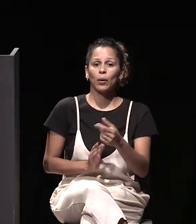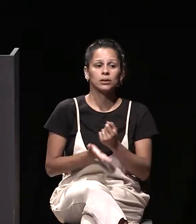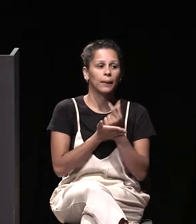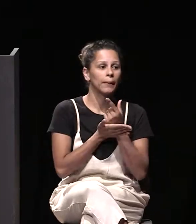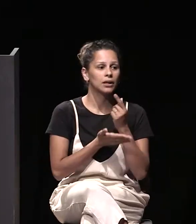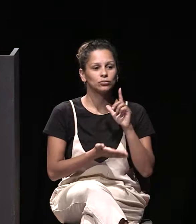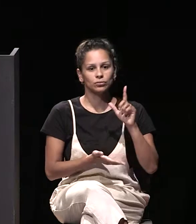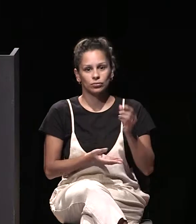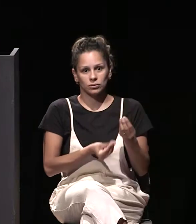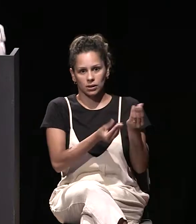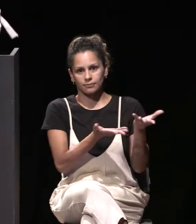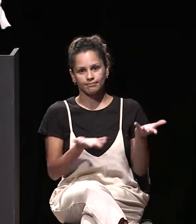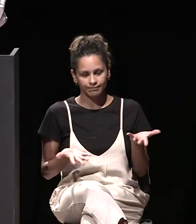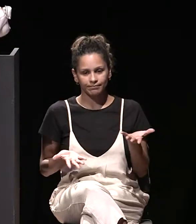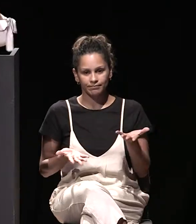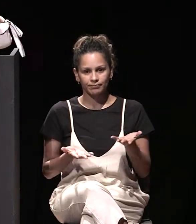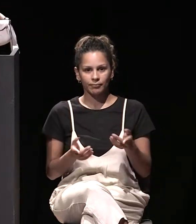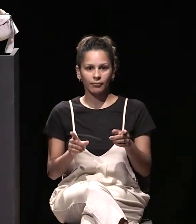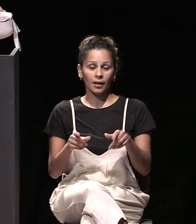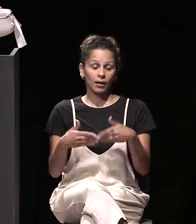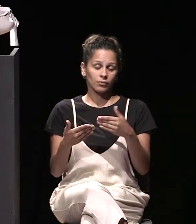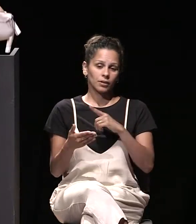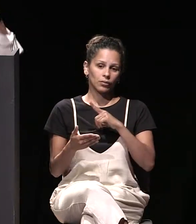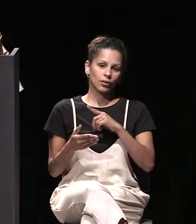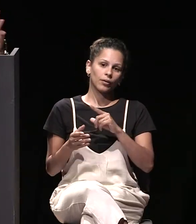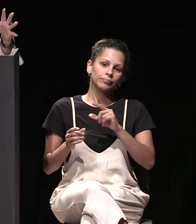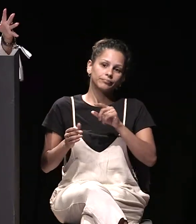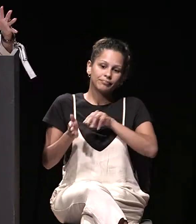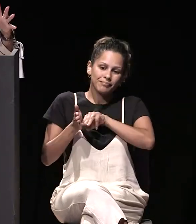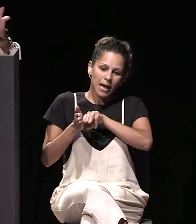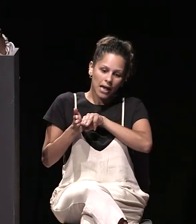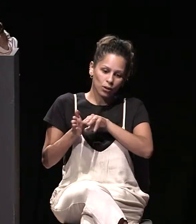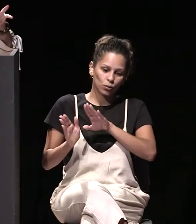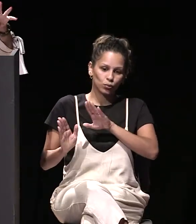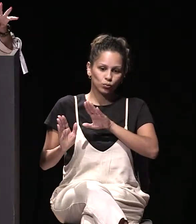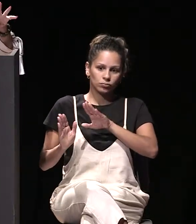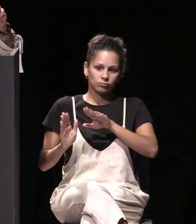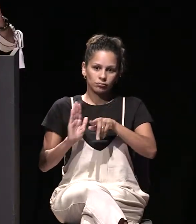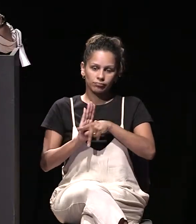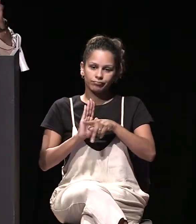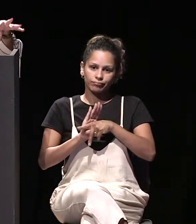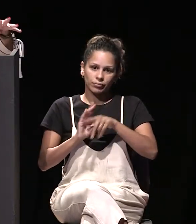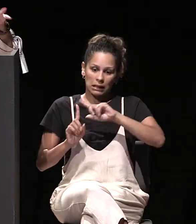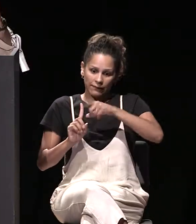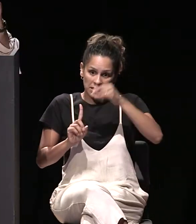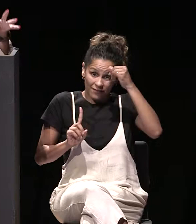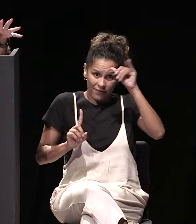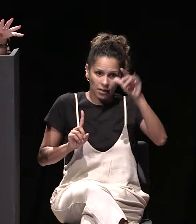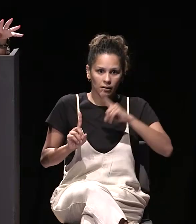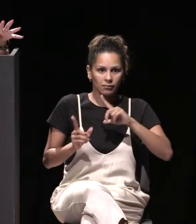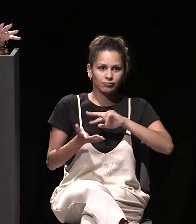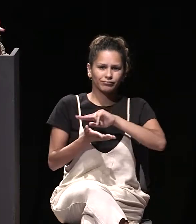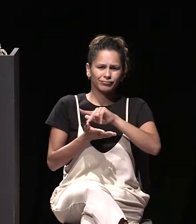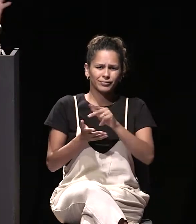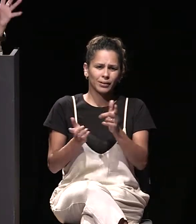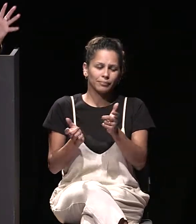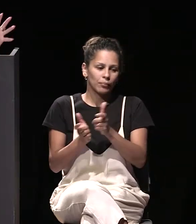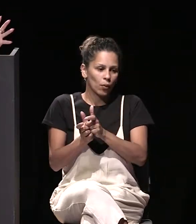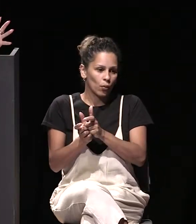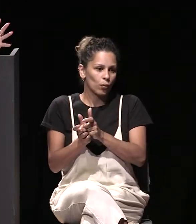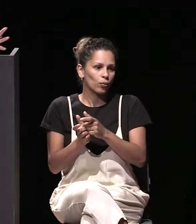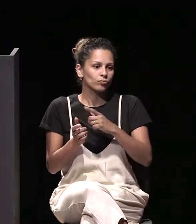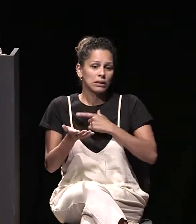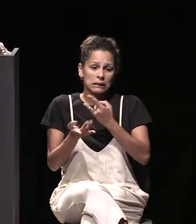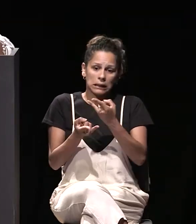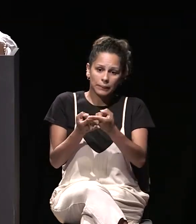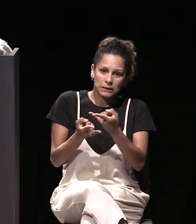métodos anticoncepcionais é muito limitada e, habitualmente, muitos serviços têm só pílula ou camisinha e não têm